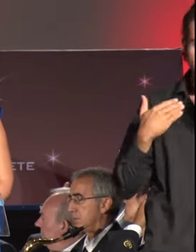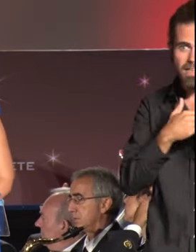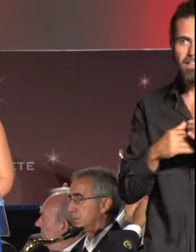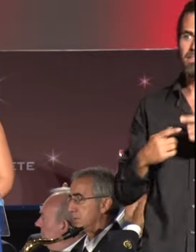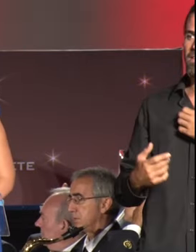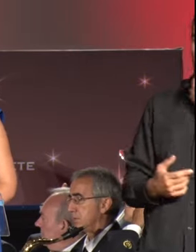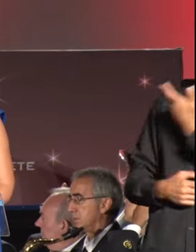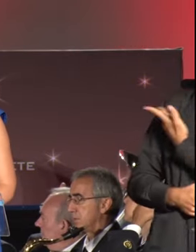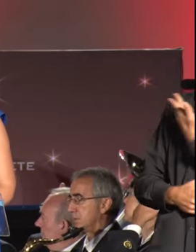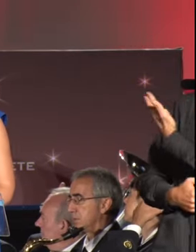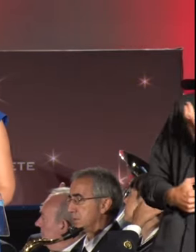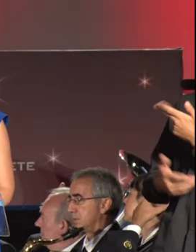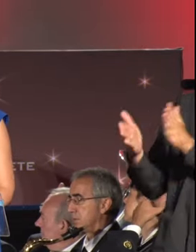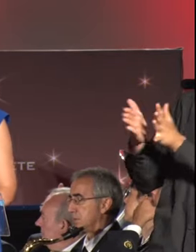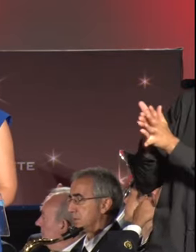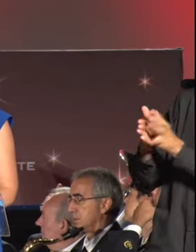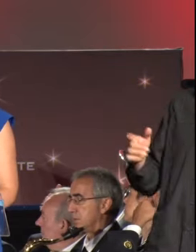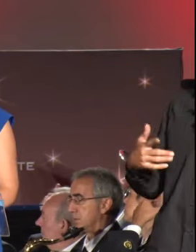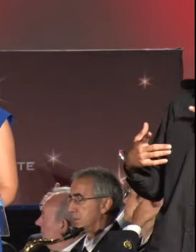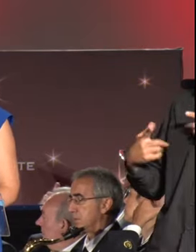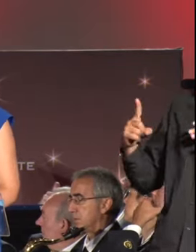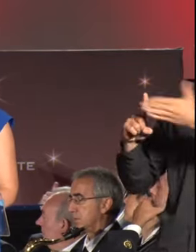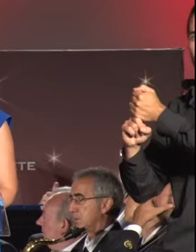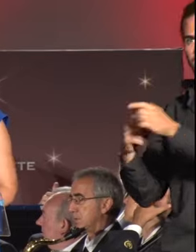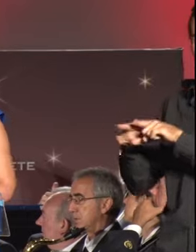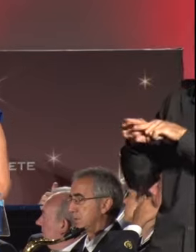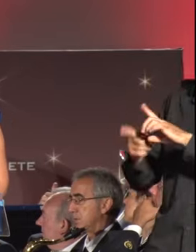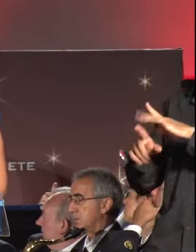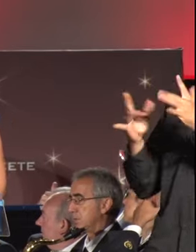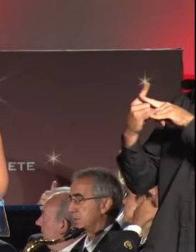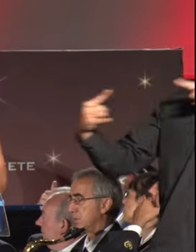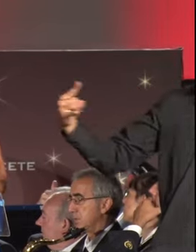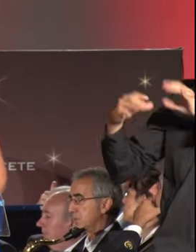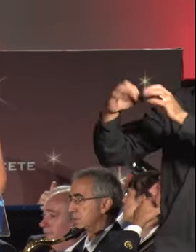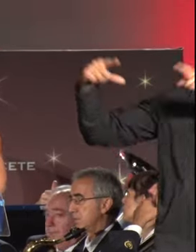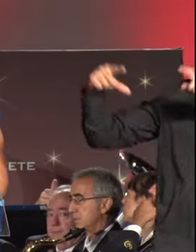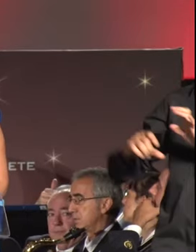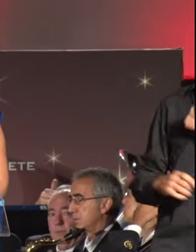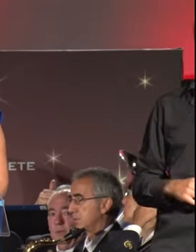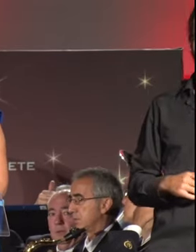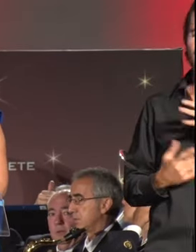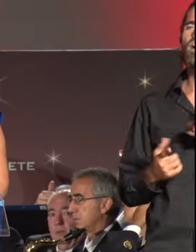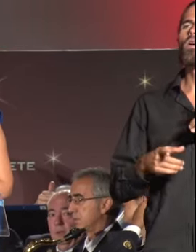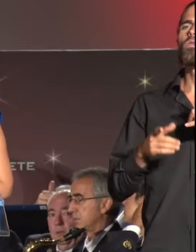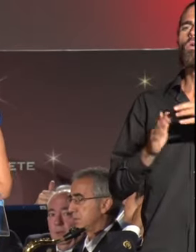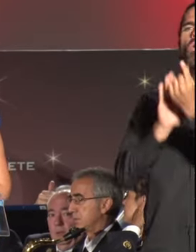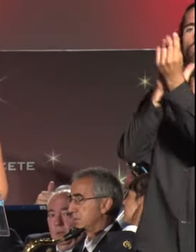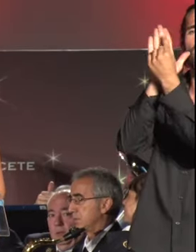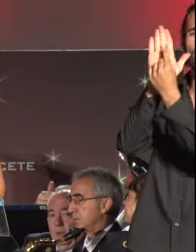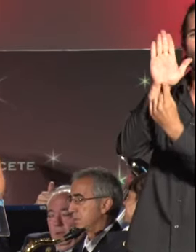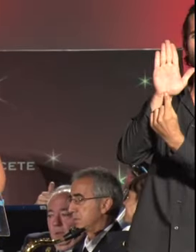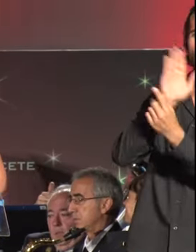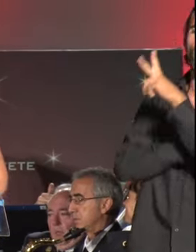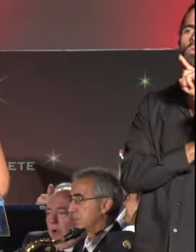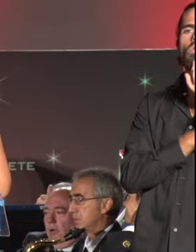su compañero de feria, así que ser manchego de la feria supone mucho. ¿Y qué cualidades tiene que tener una persona para ser